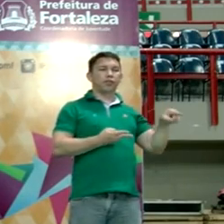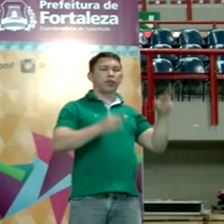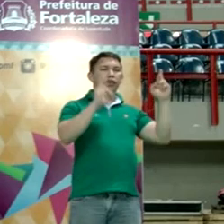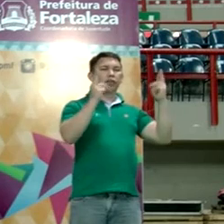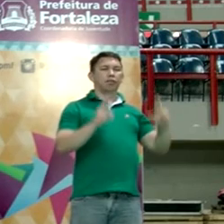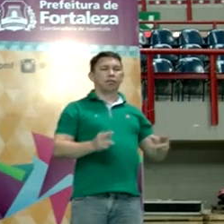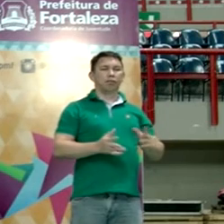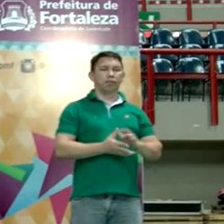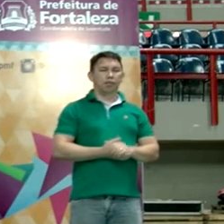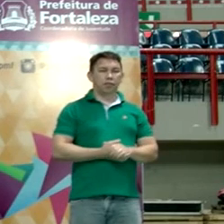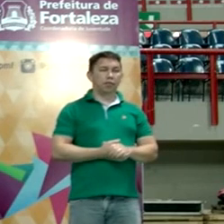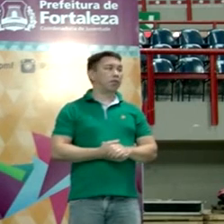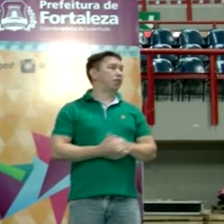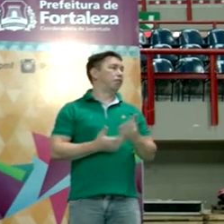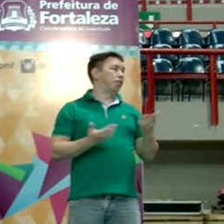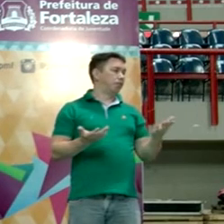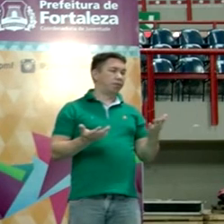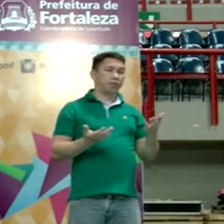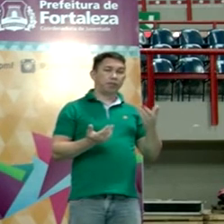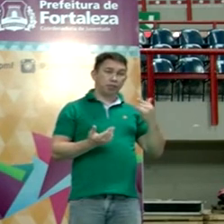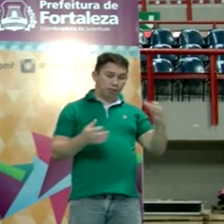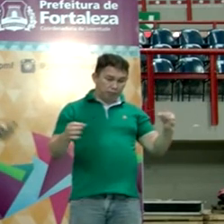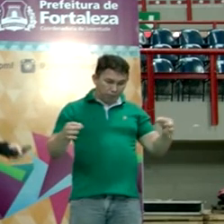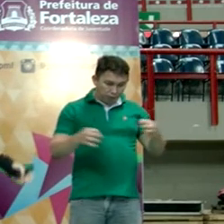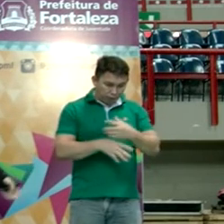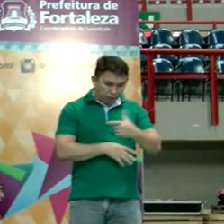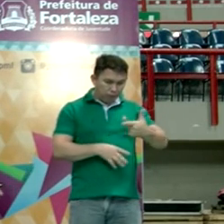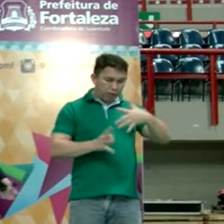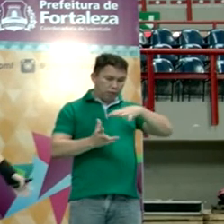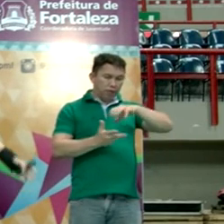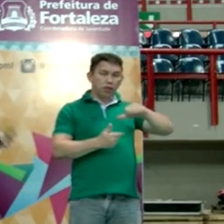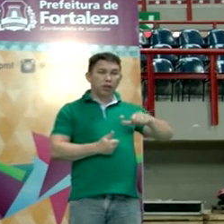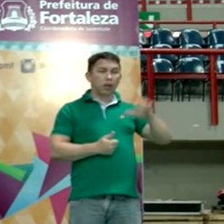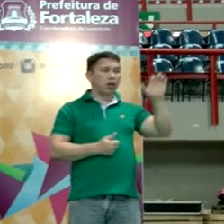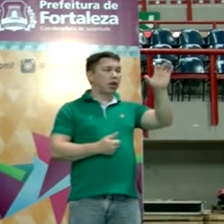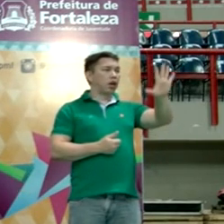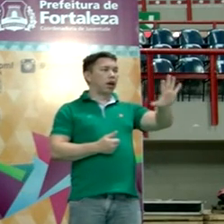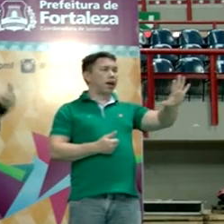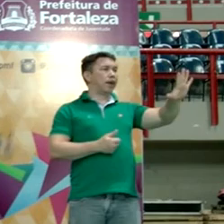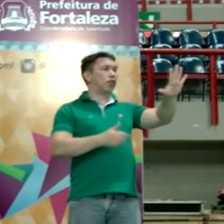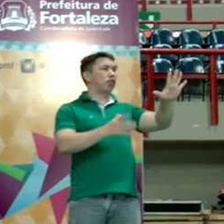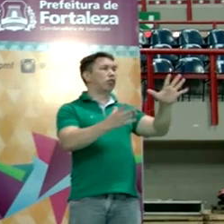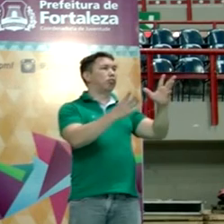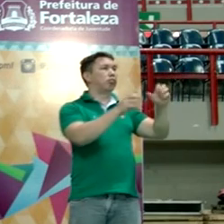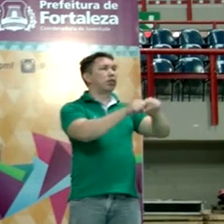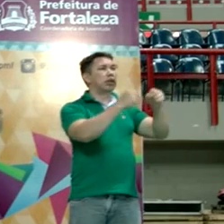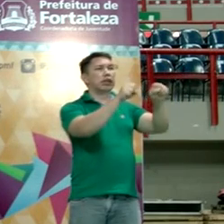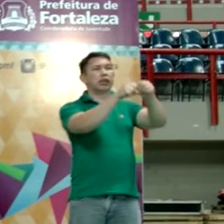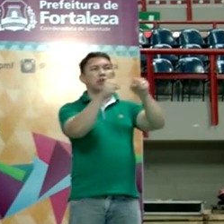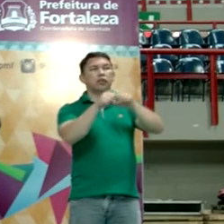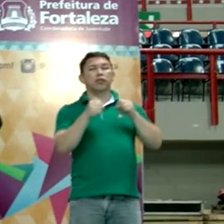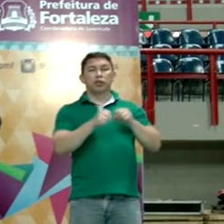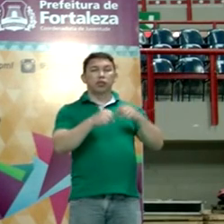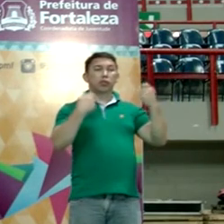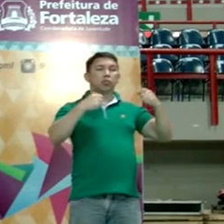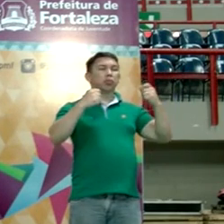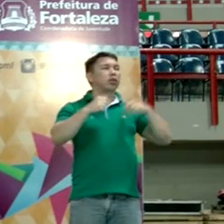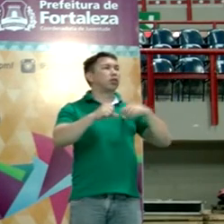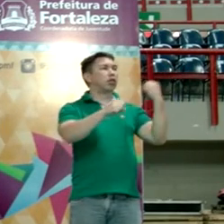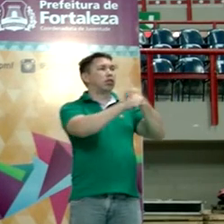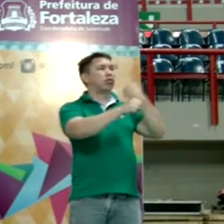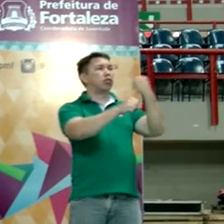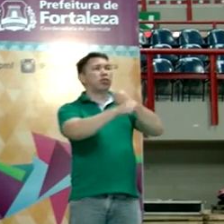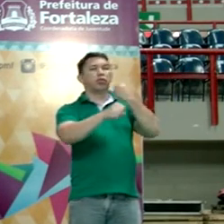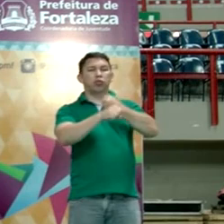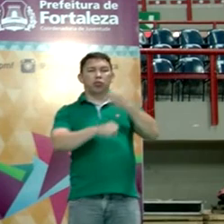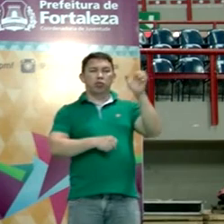União Soviética. Lógico que após a guerra, a Europa estava destruída. E era preciso então